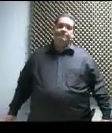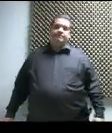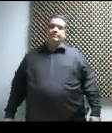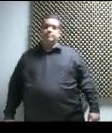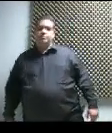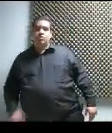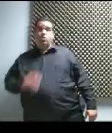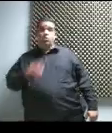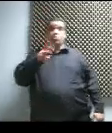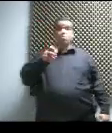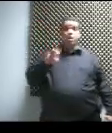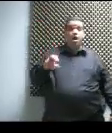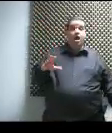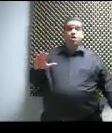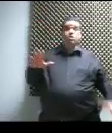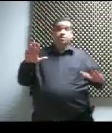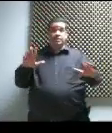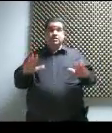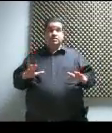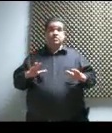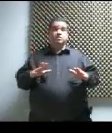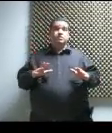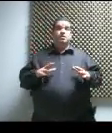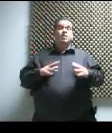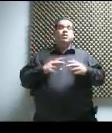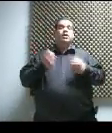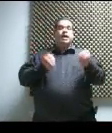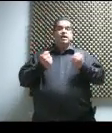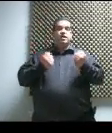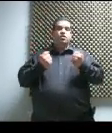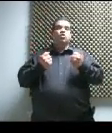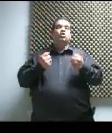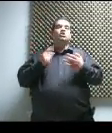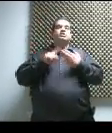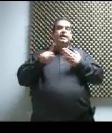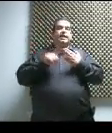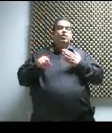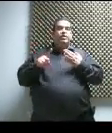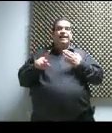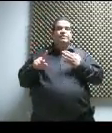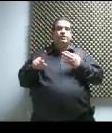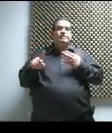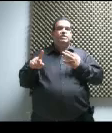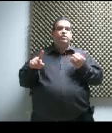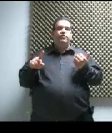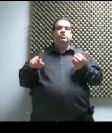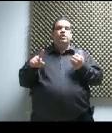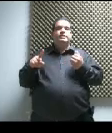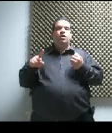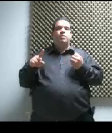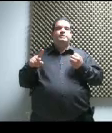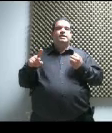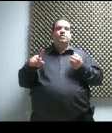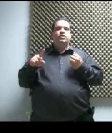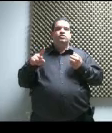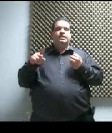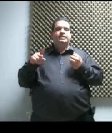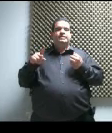Wow, tremendo maquinón. ¿Y cómo corre? Chequea. Cuidado con ese boquete.